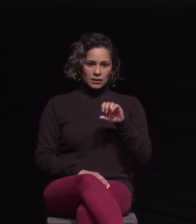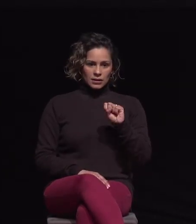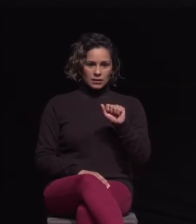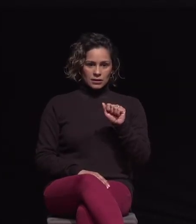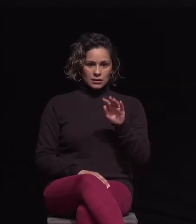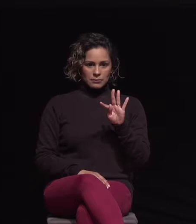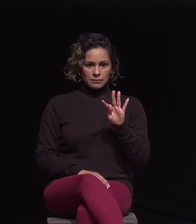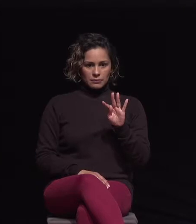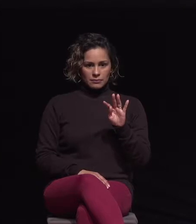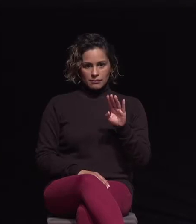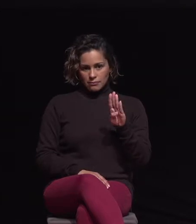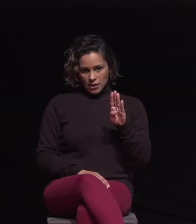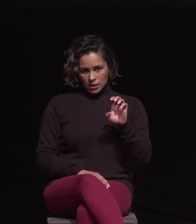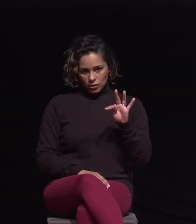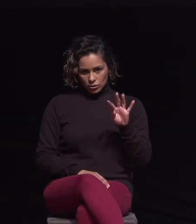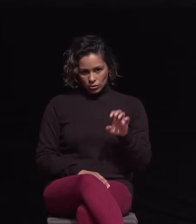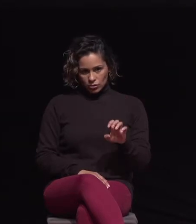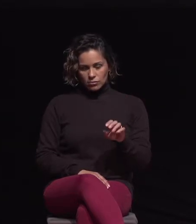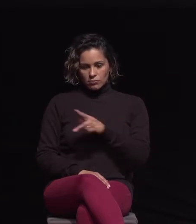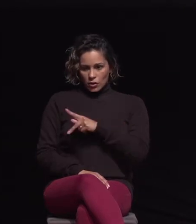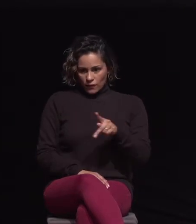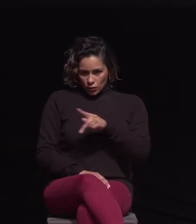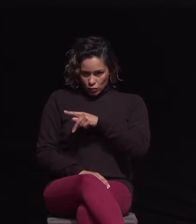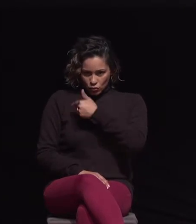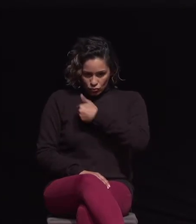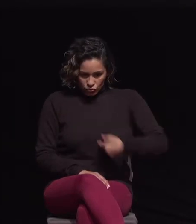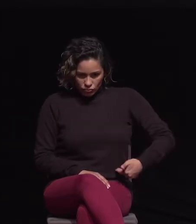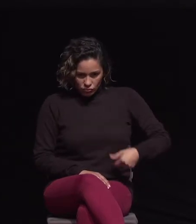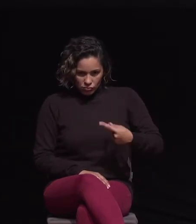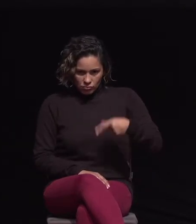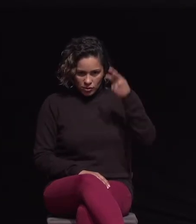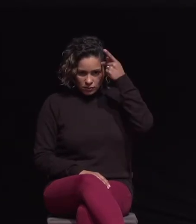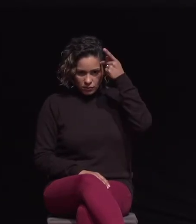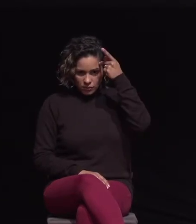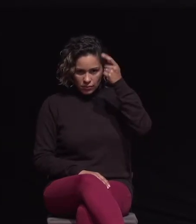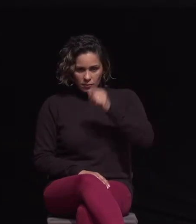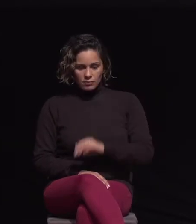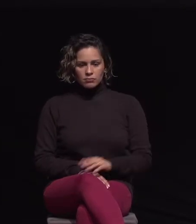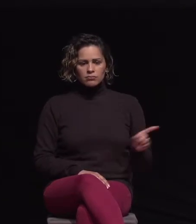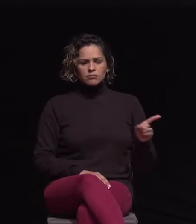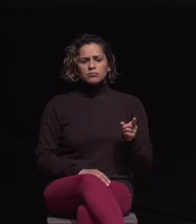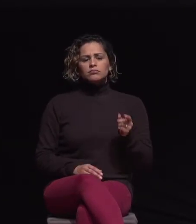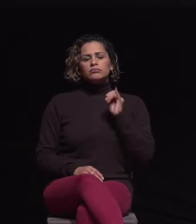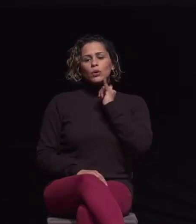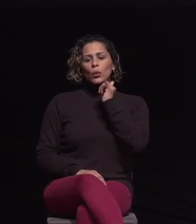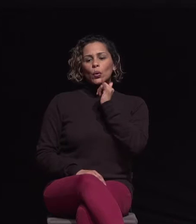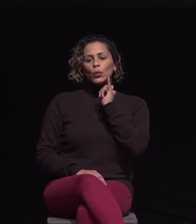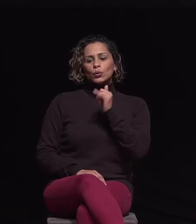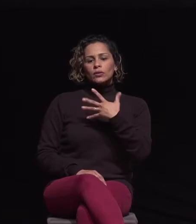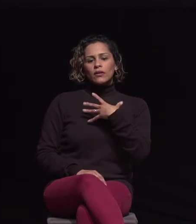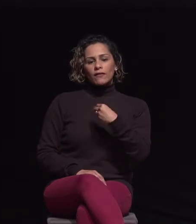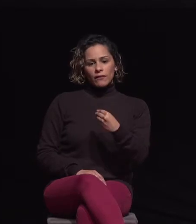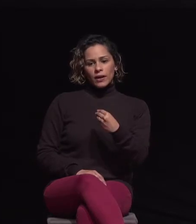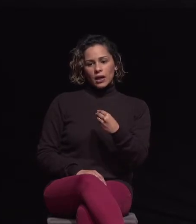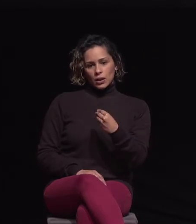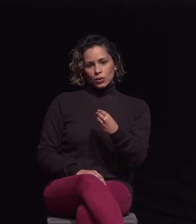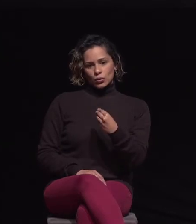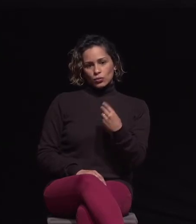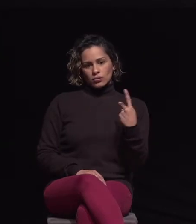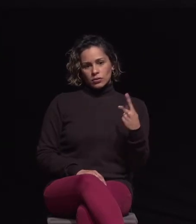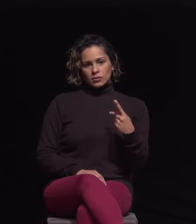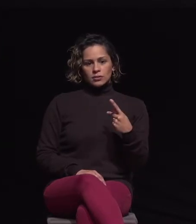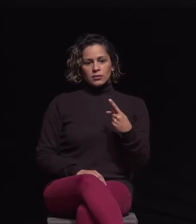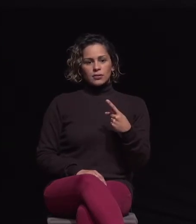também do estado de São Paulo. E você falou dos seus filhos, não? Que foram tirados de